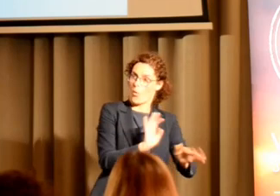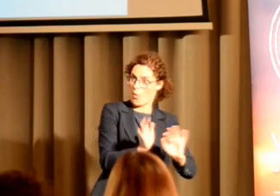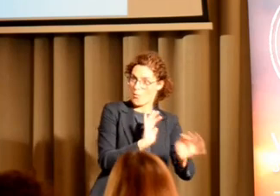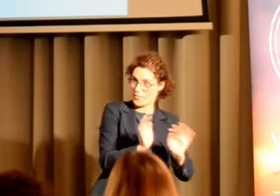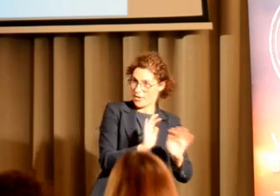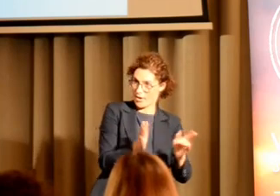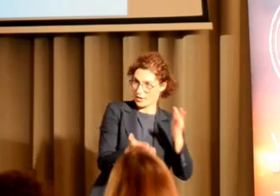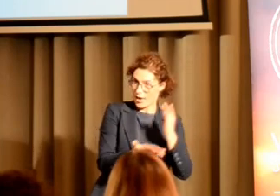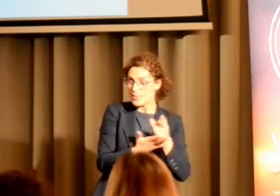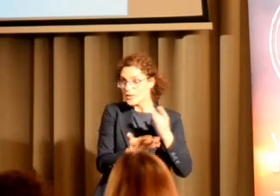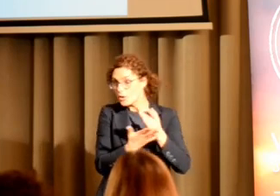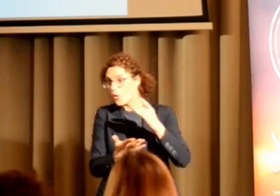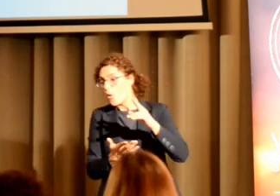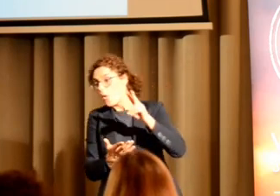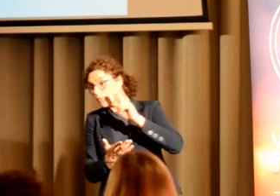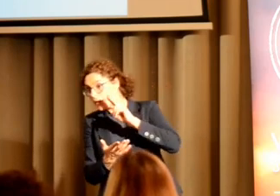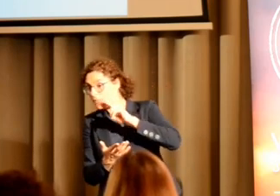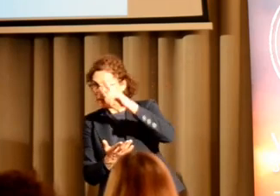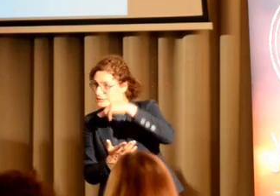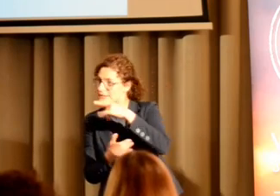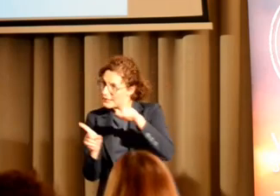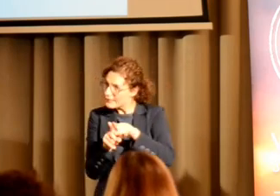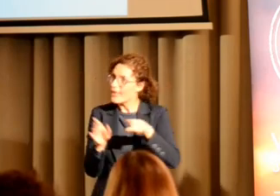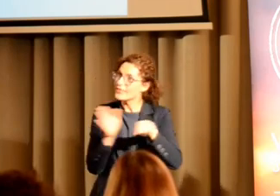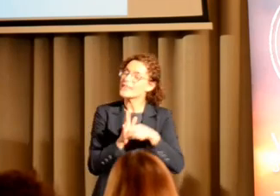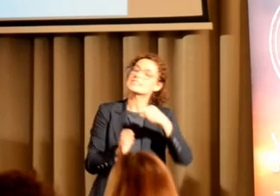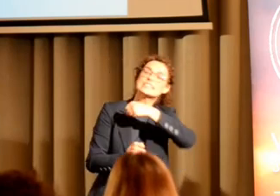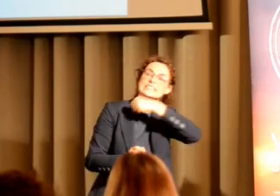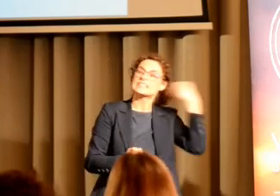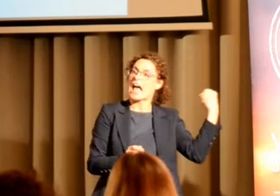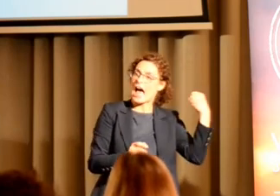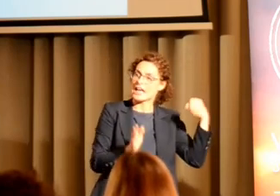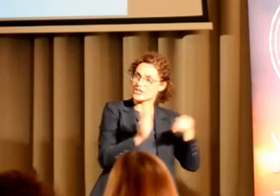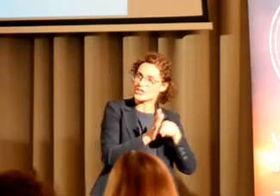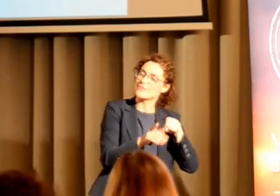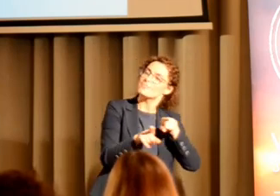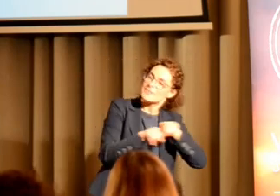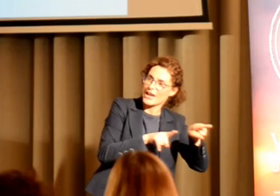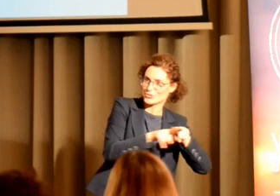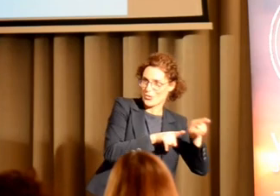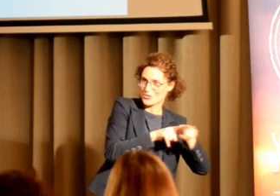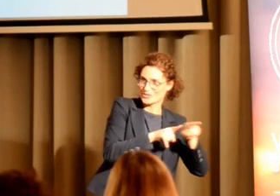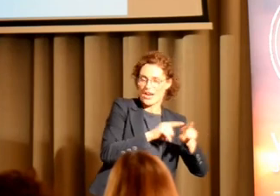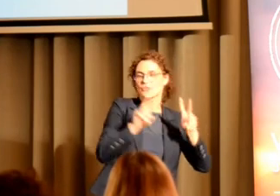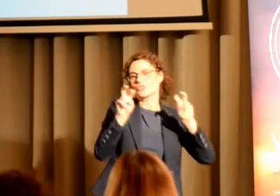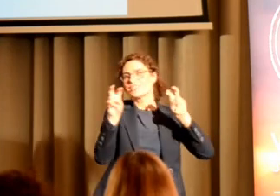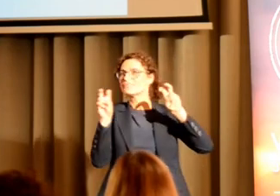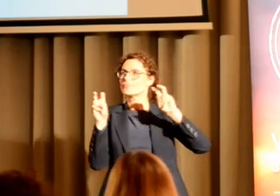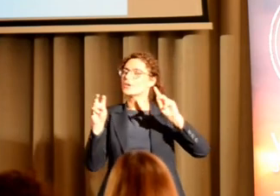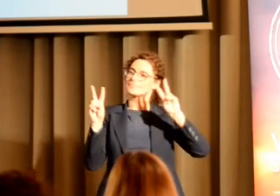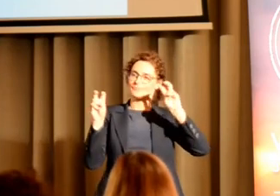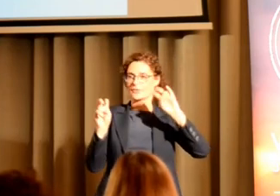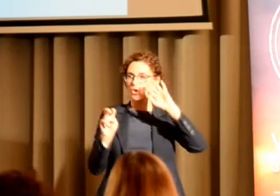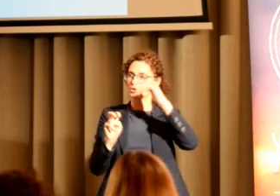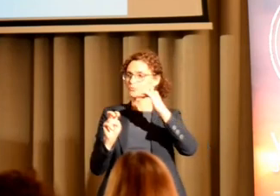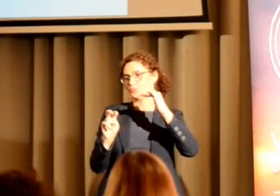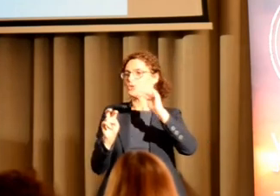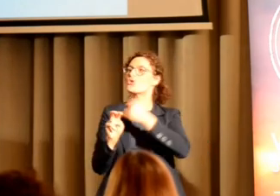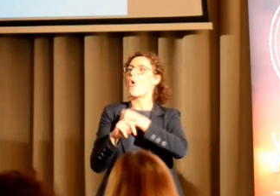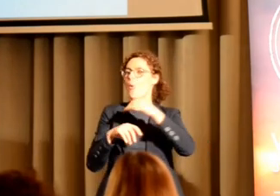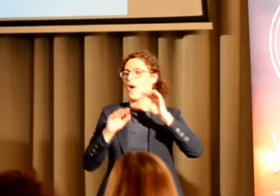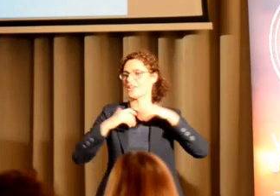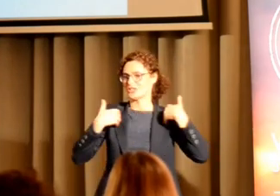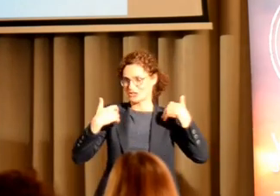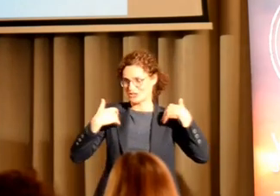oczywiście starsi potomkowie tej pary rodzicielskiej. I to jest dla nich taka szkoła troszeczkę życia, szkoła też